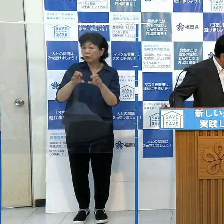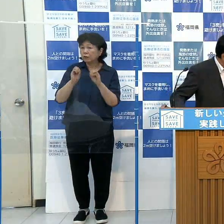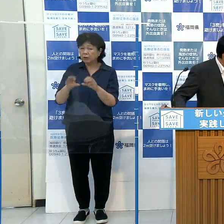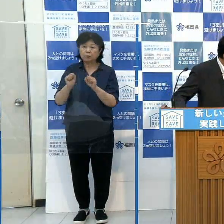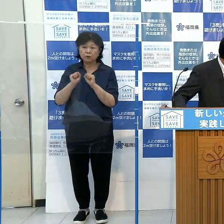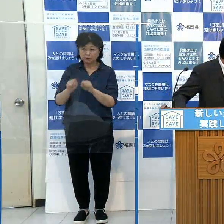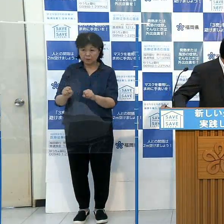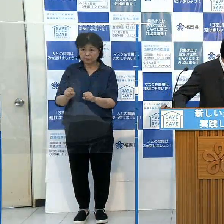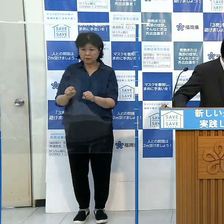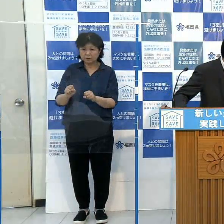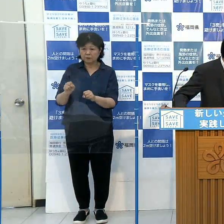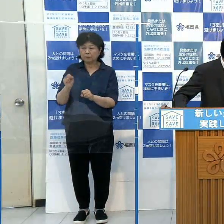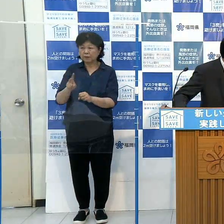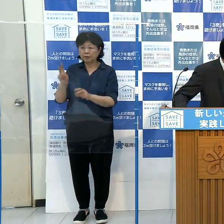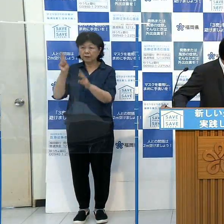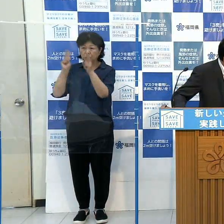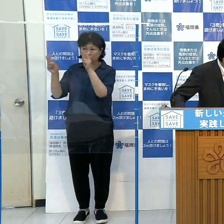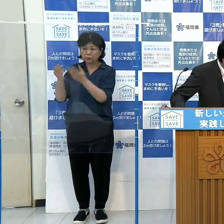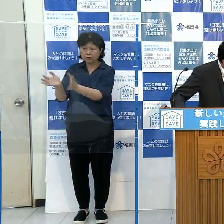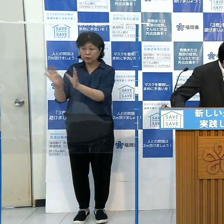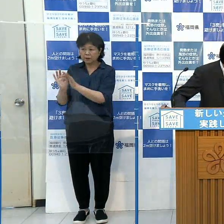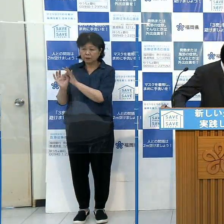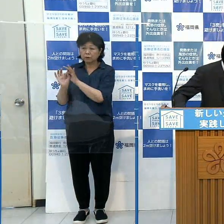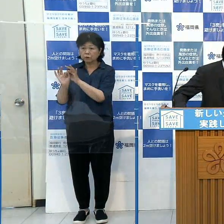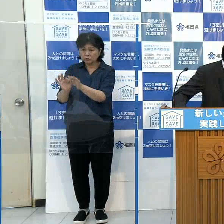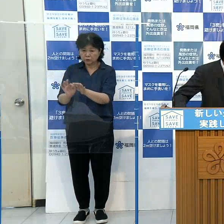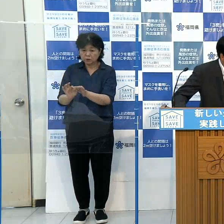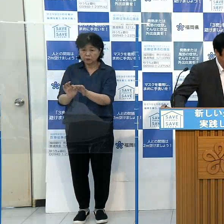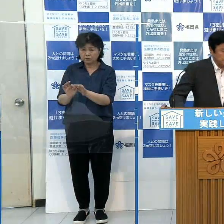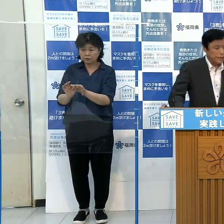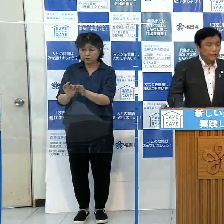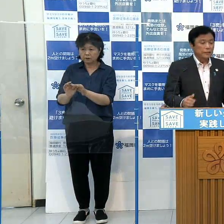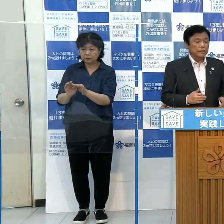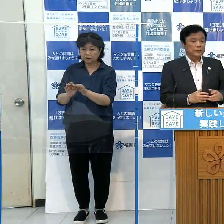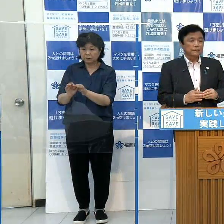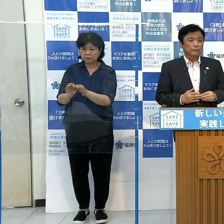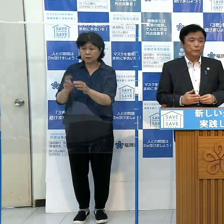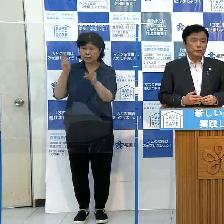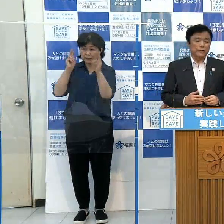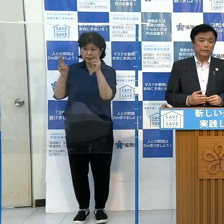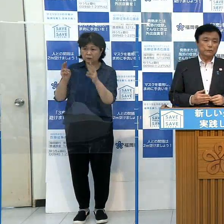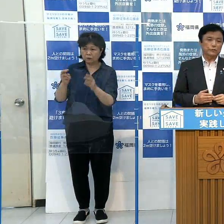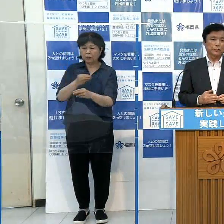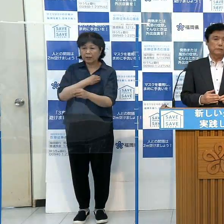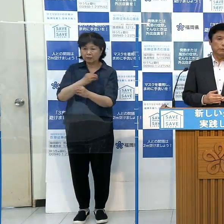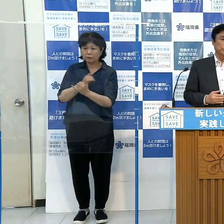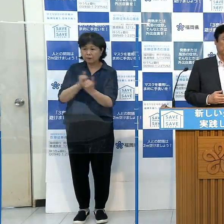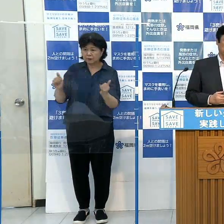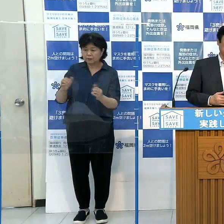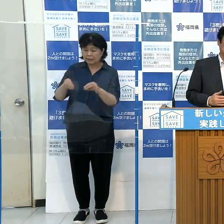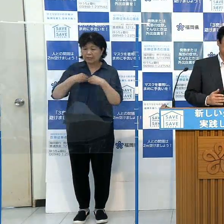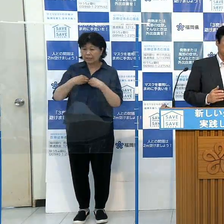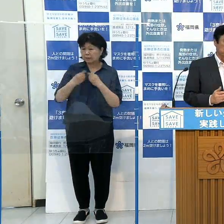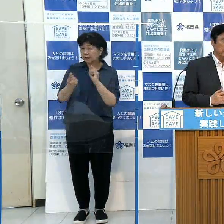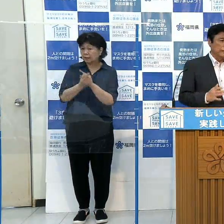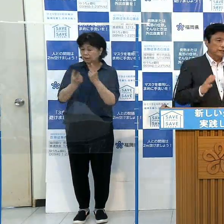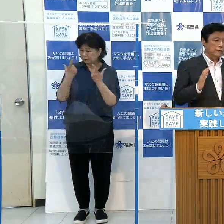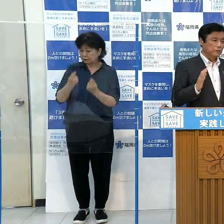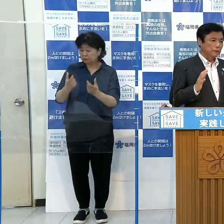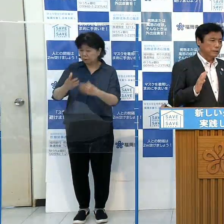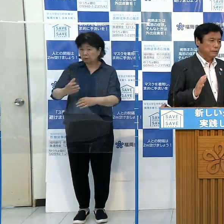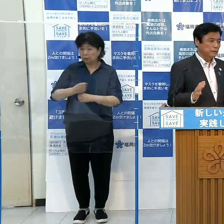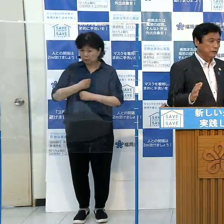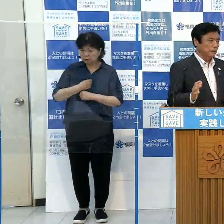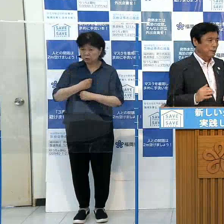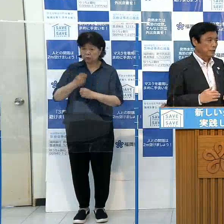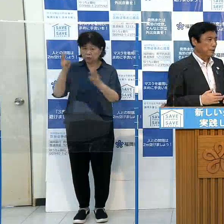から業界団体を通じて会員企業に対して感染防止対策をしっかり守ってもらう、それから社